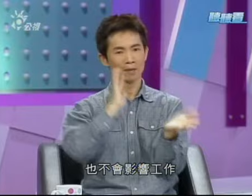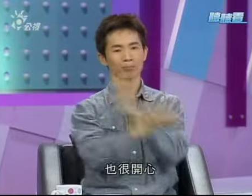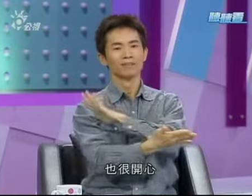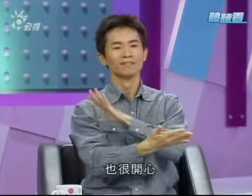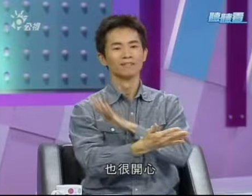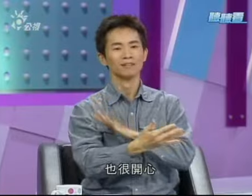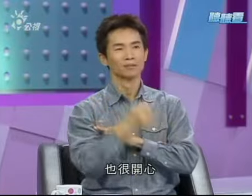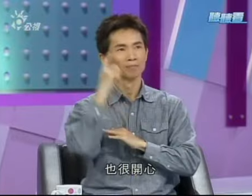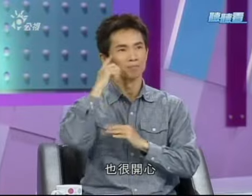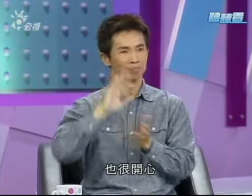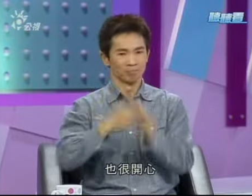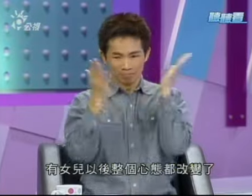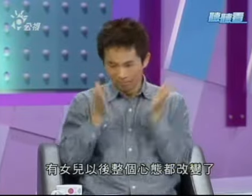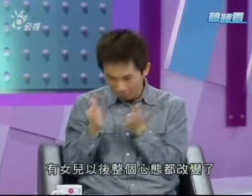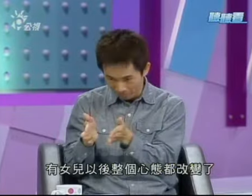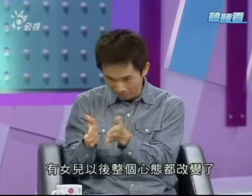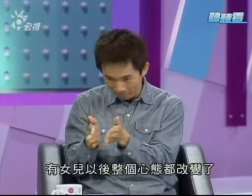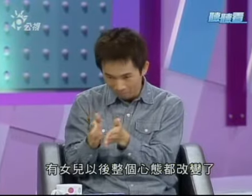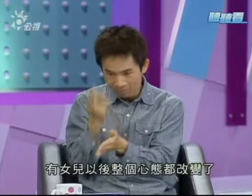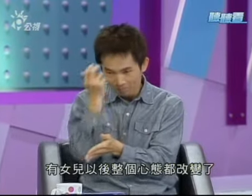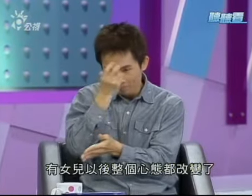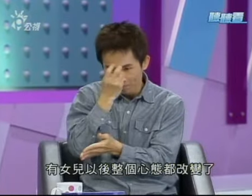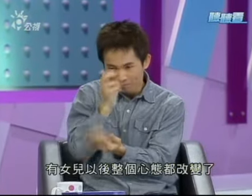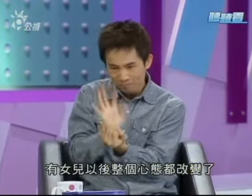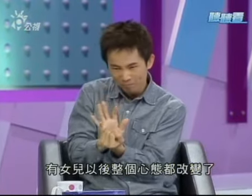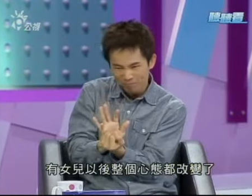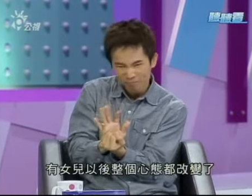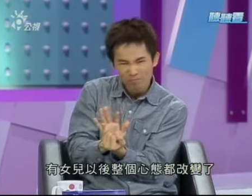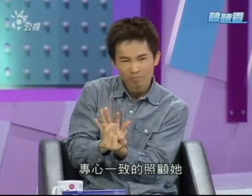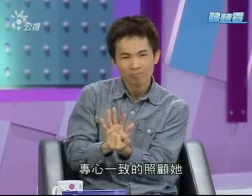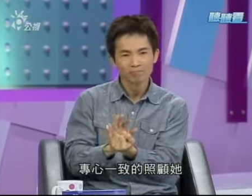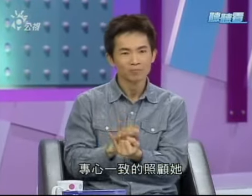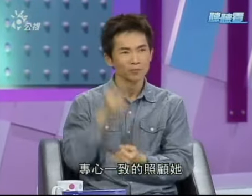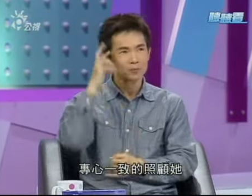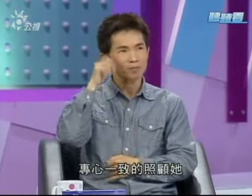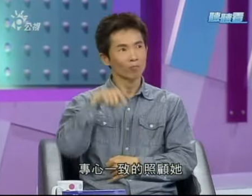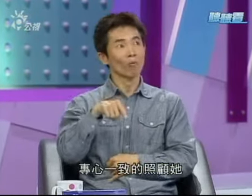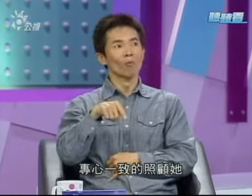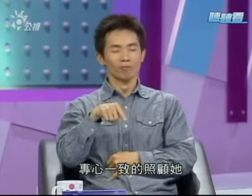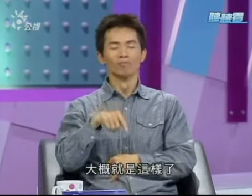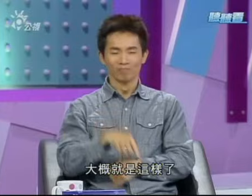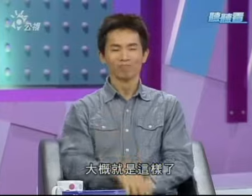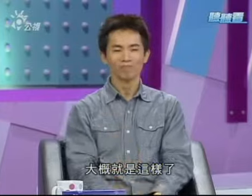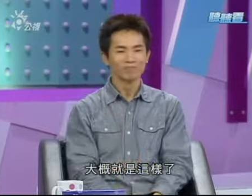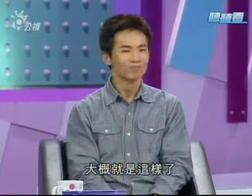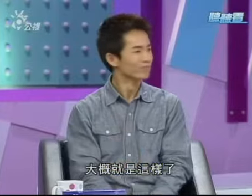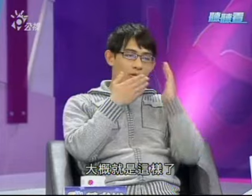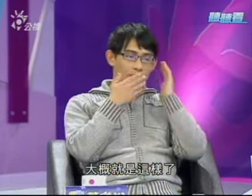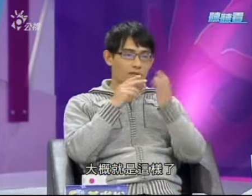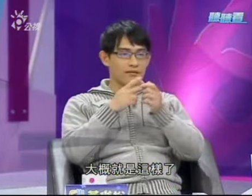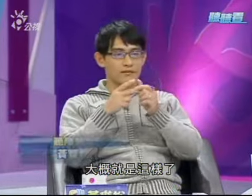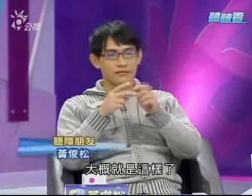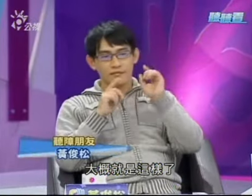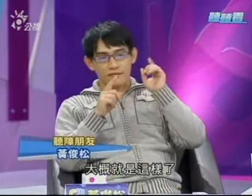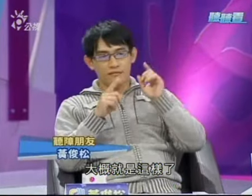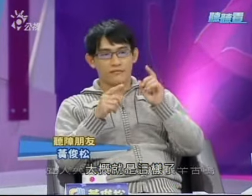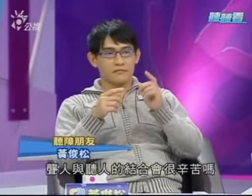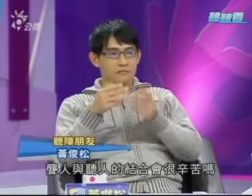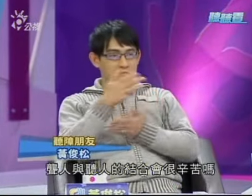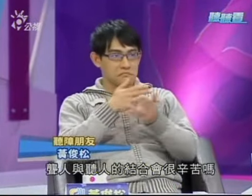也很开心有女儿以后呢整个心态都改变了专心一致地照顾她大概就是这样了龙人与听人